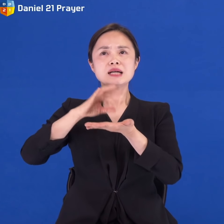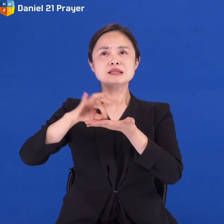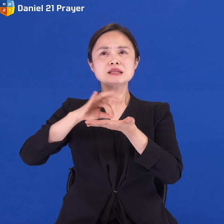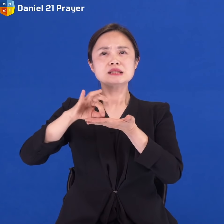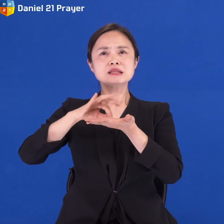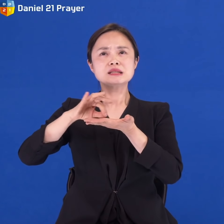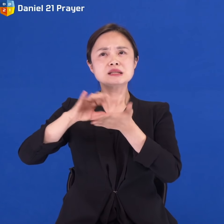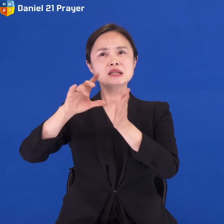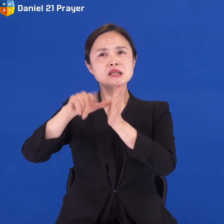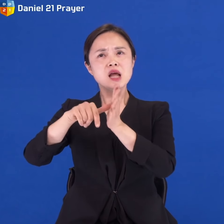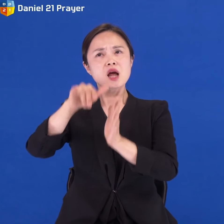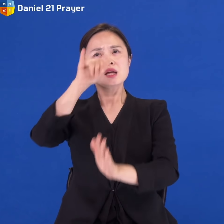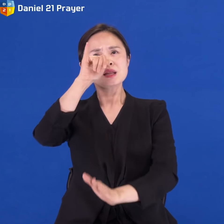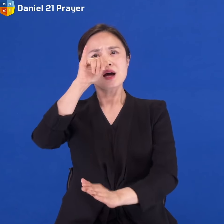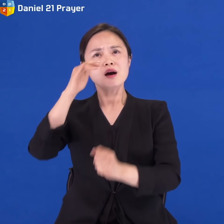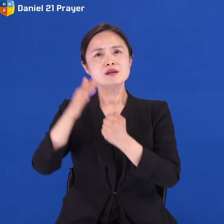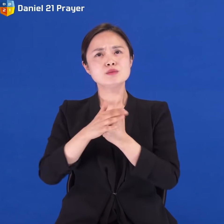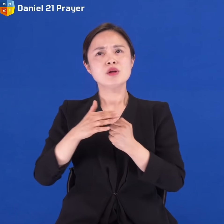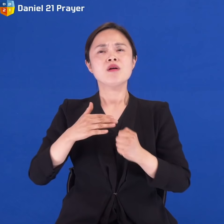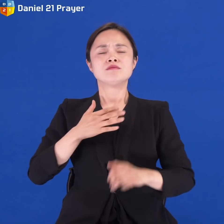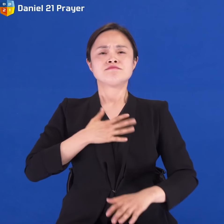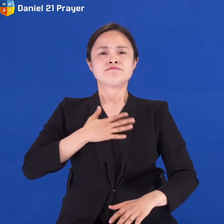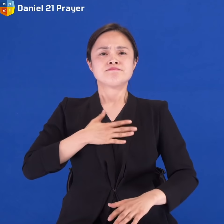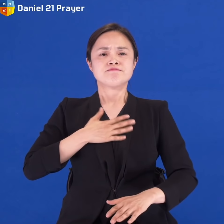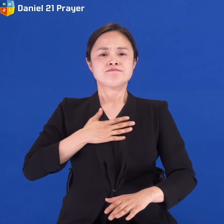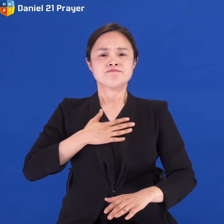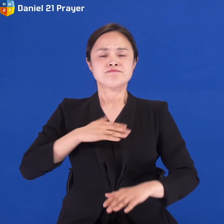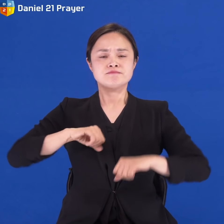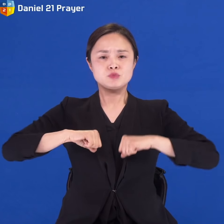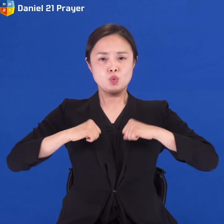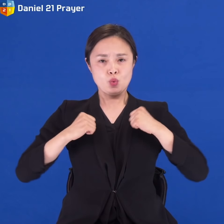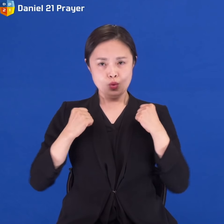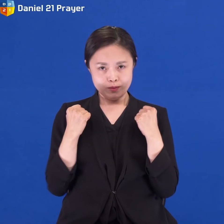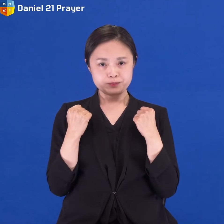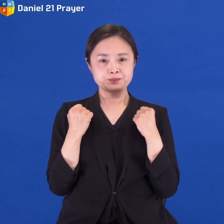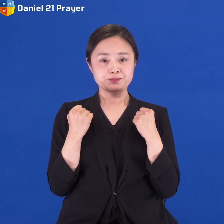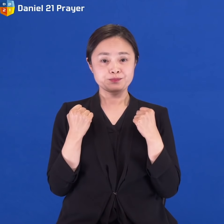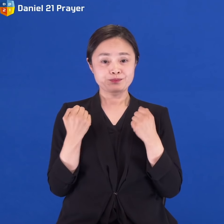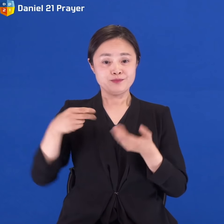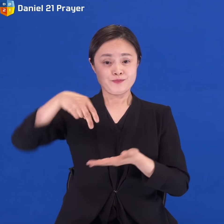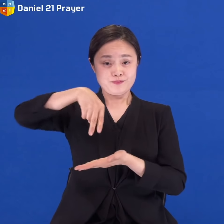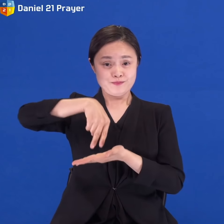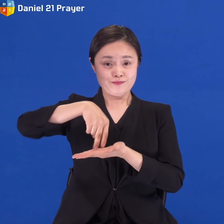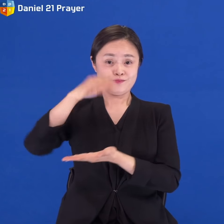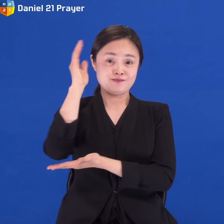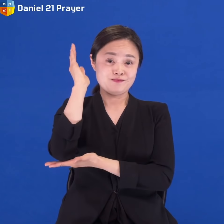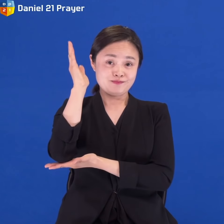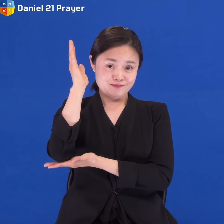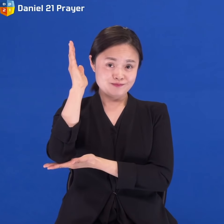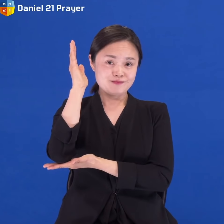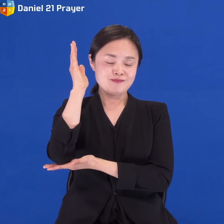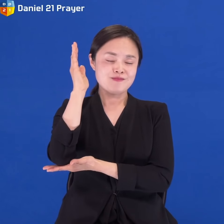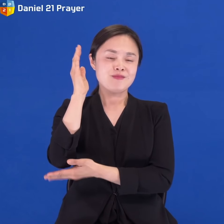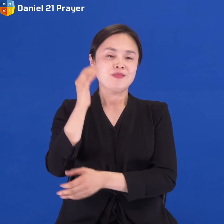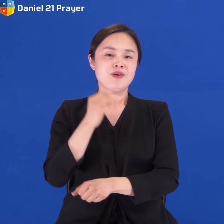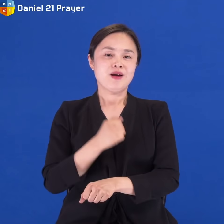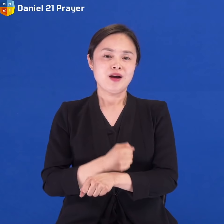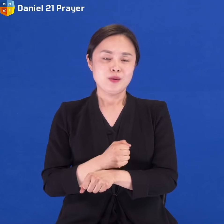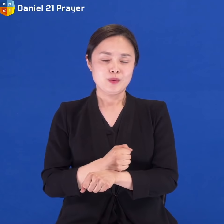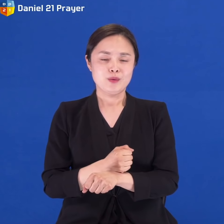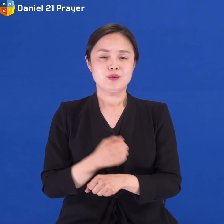하고, 계속 다니엘 기도회와 과거에 했던 것과 지금 참여하시는 귀한 간증자님들의